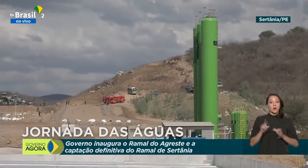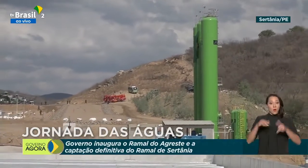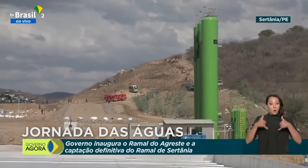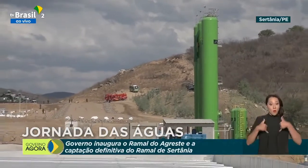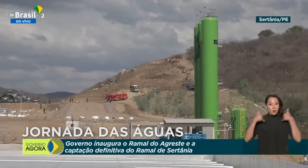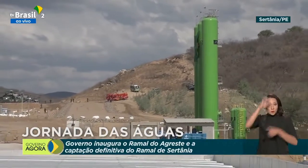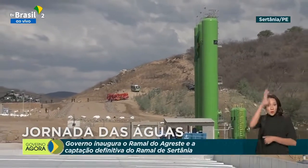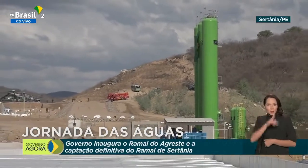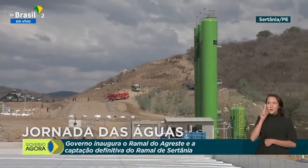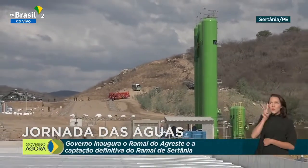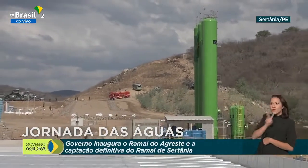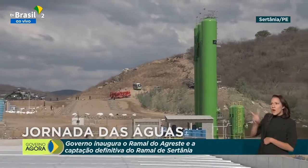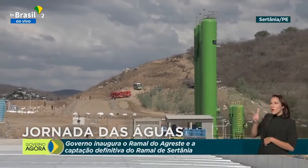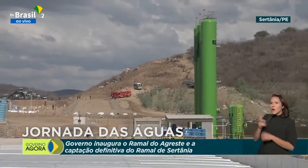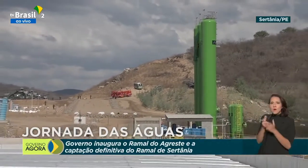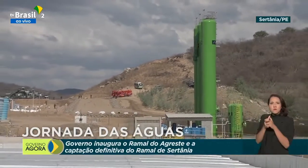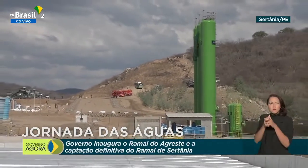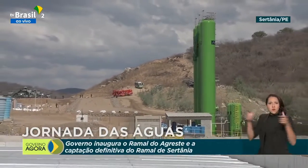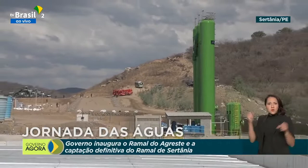Brasil.